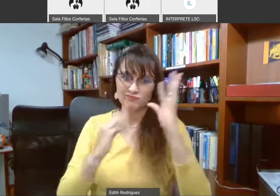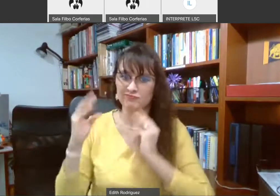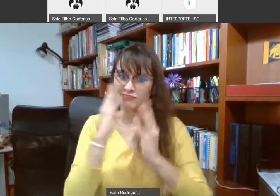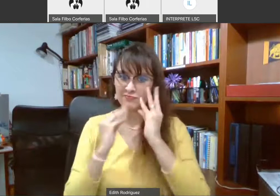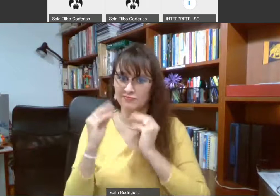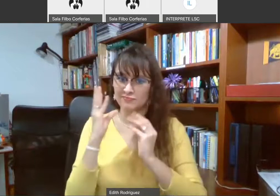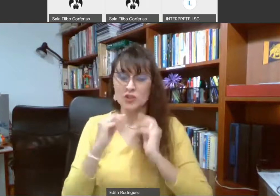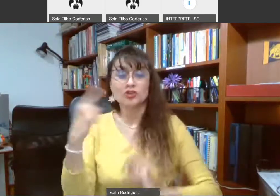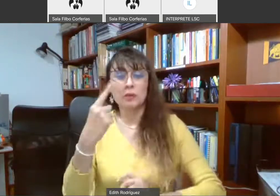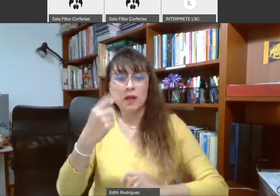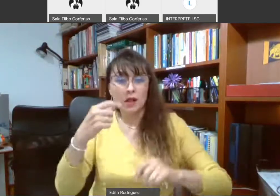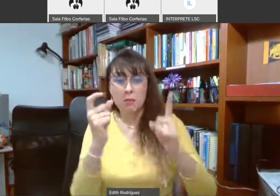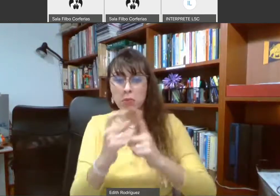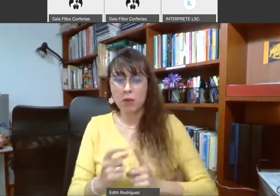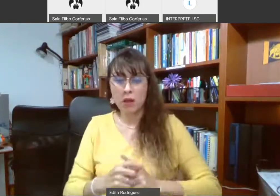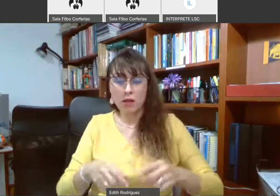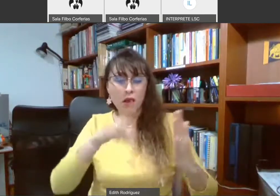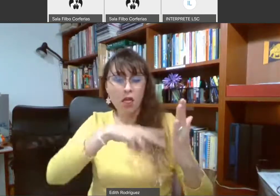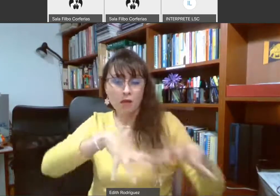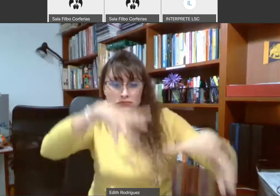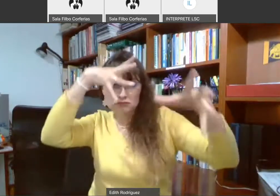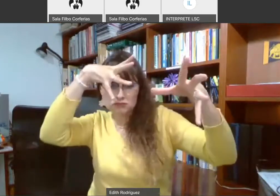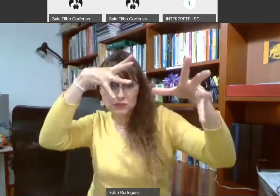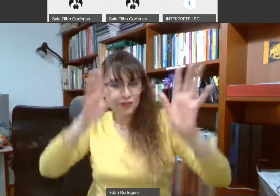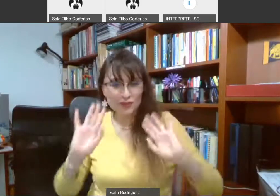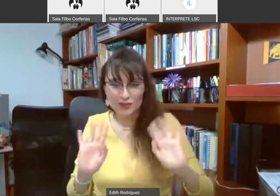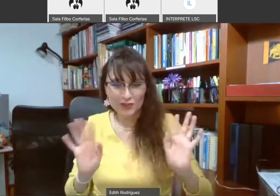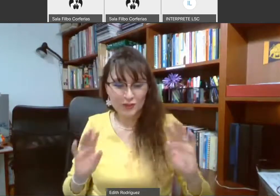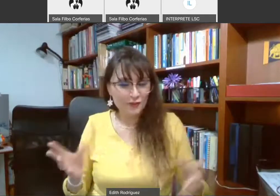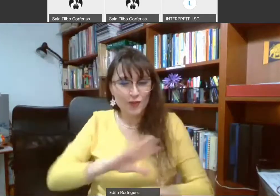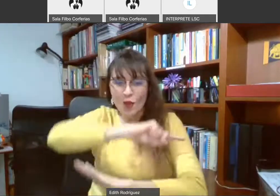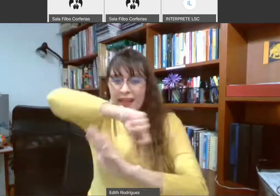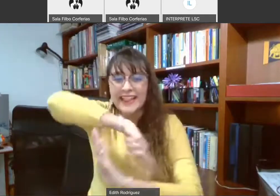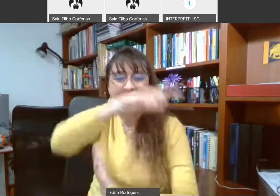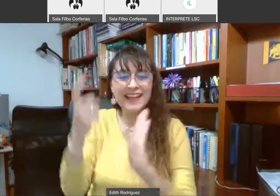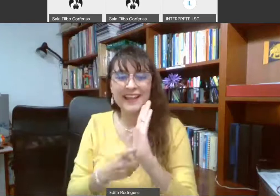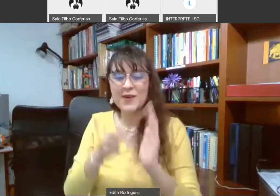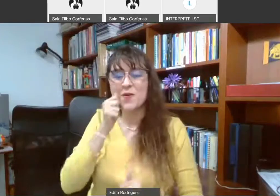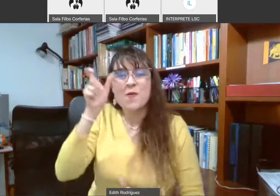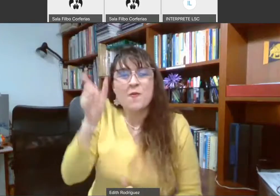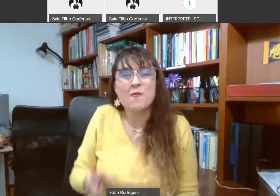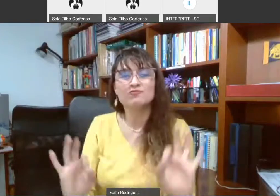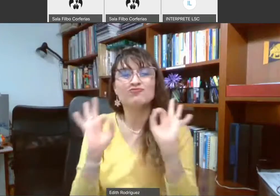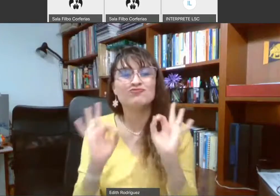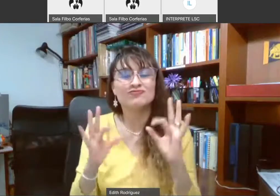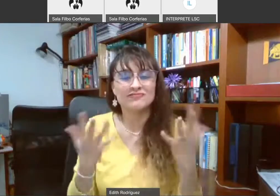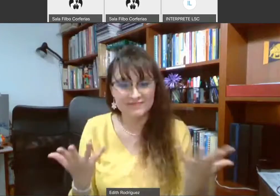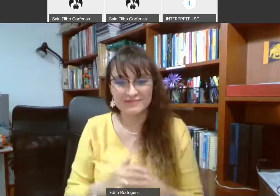nos permite ser, reconocernos y también adquirir conocimiento.